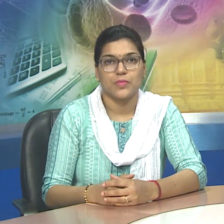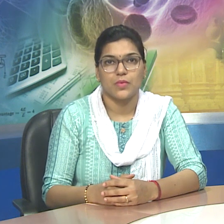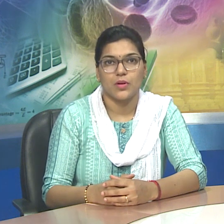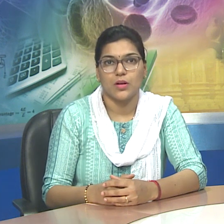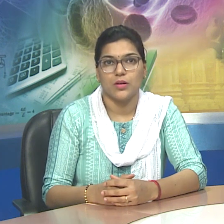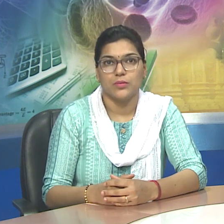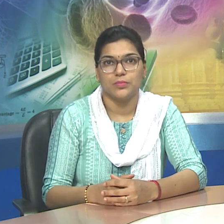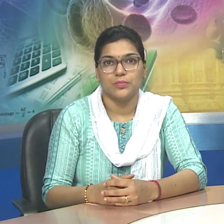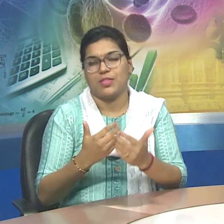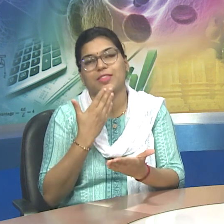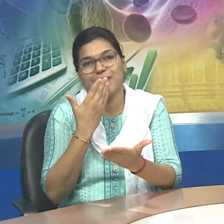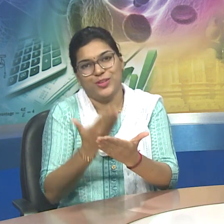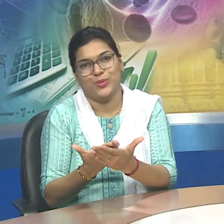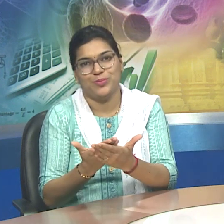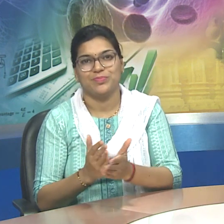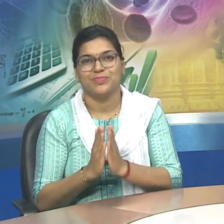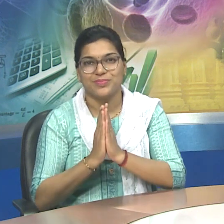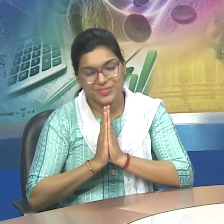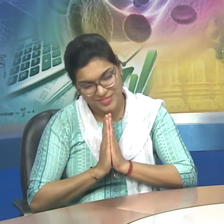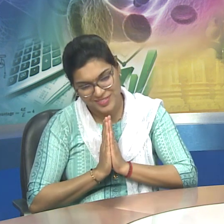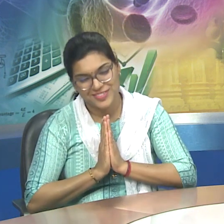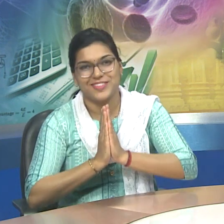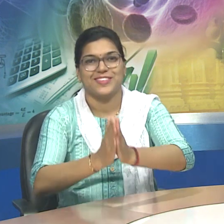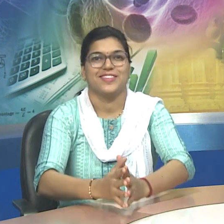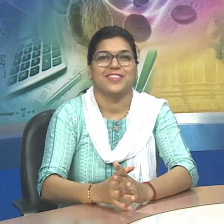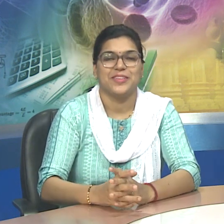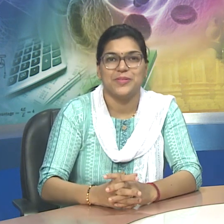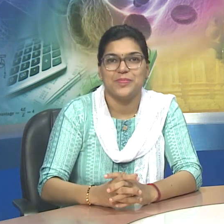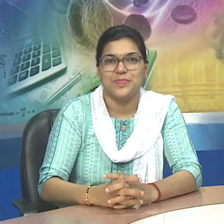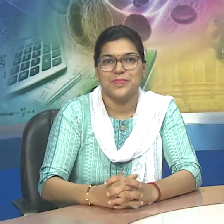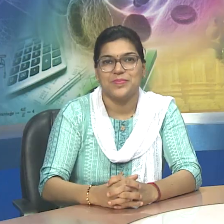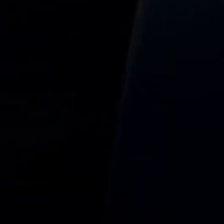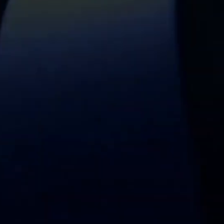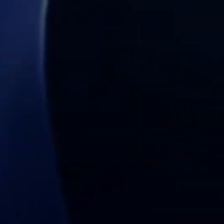बहुत बहुत धन्यवाद आपका। नमस्कार।